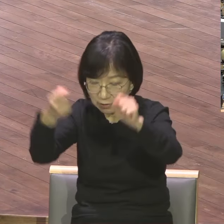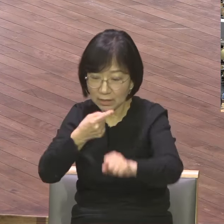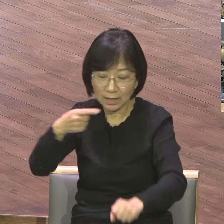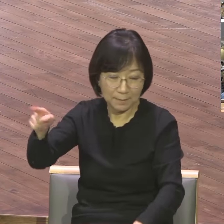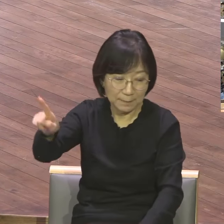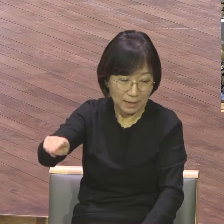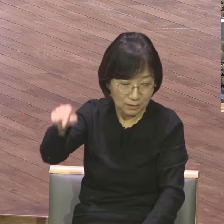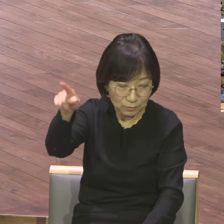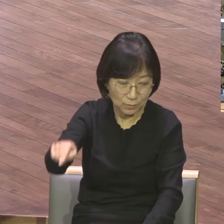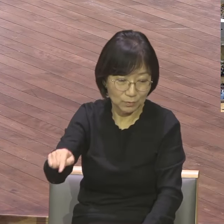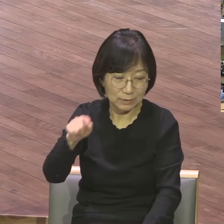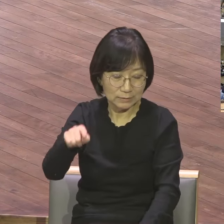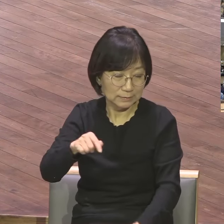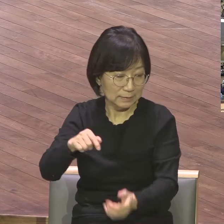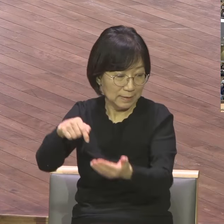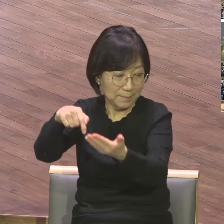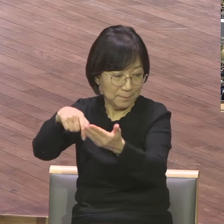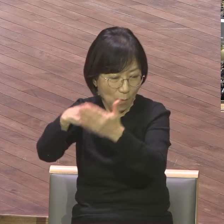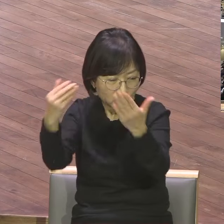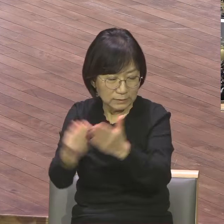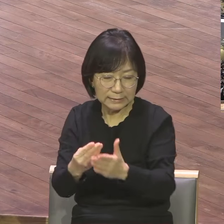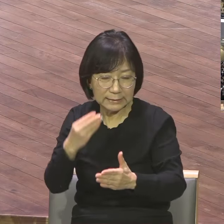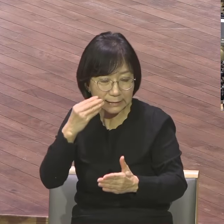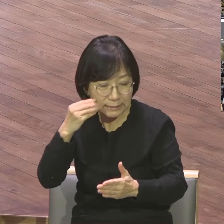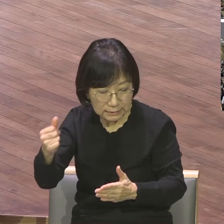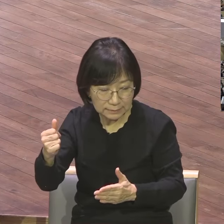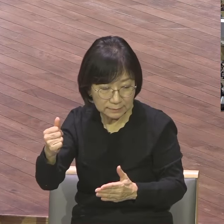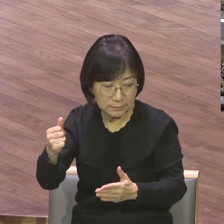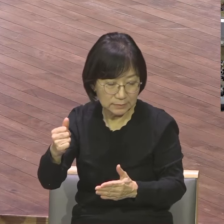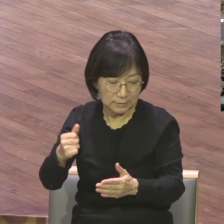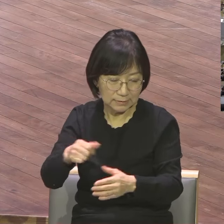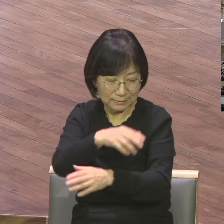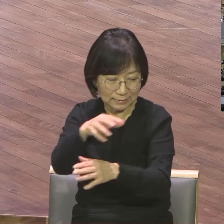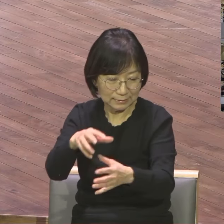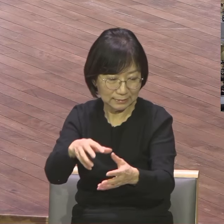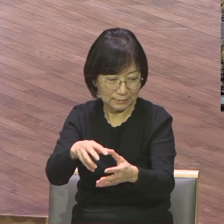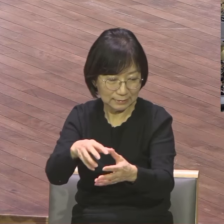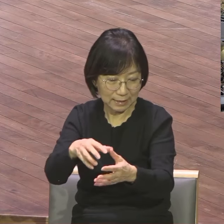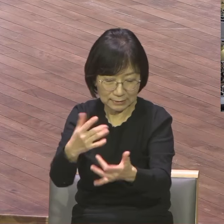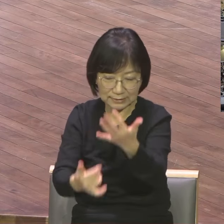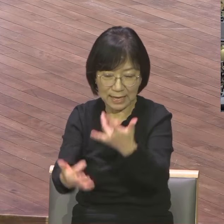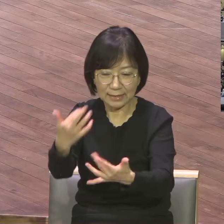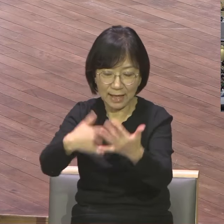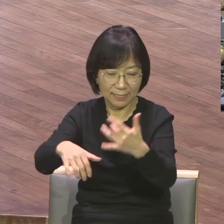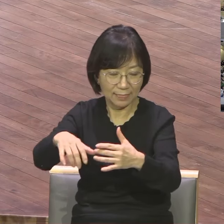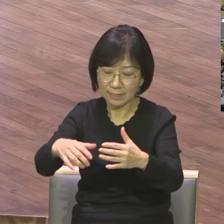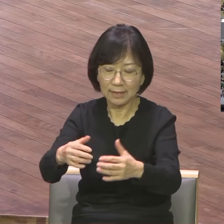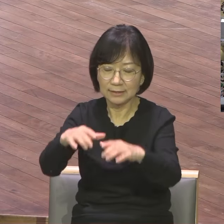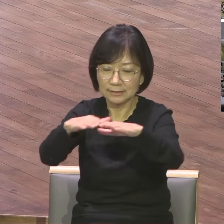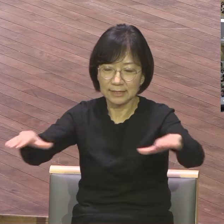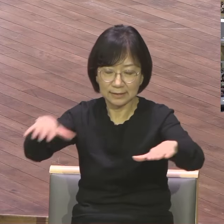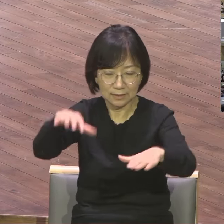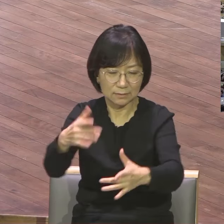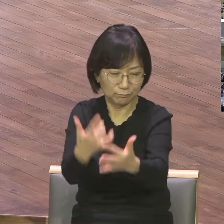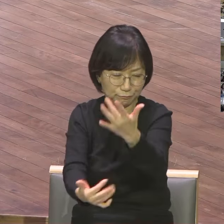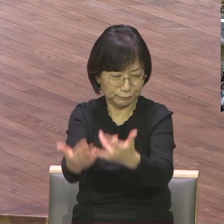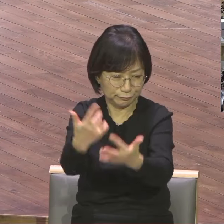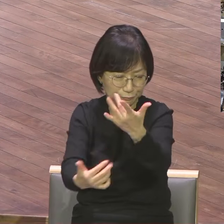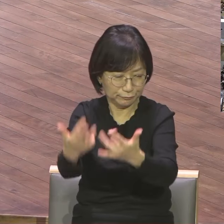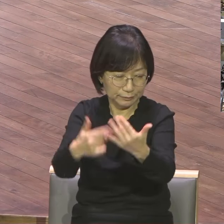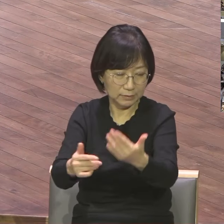전부를 제단 밑에 쏟고 그 모든 기름을 화목제물의 기름을 떼어낸 것 같이 떼어내 제단 위에서 불살라